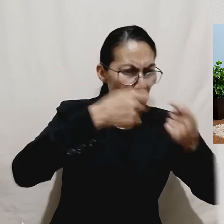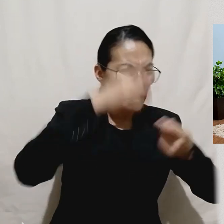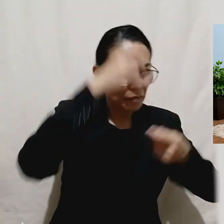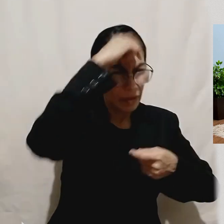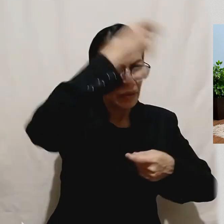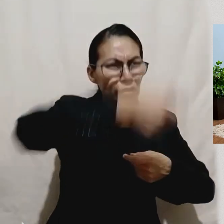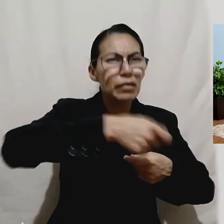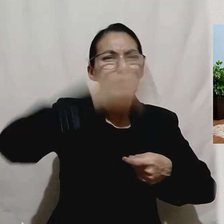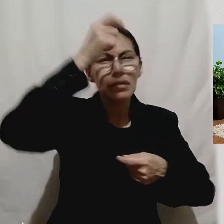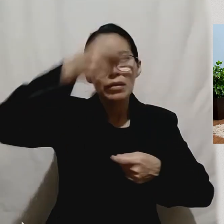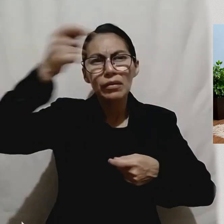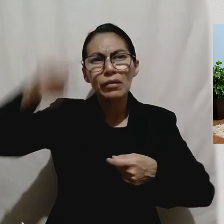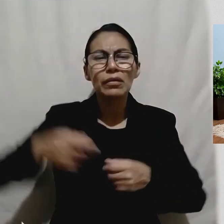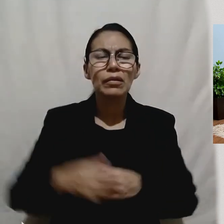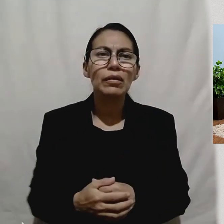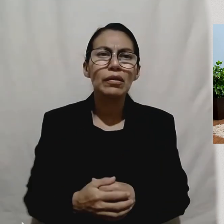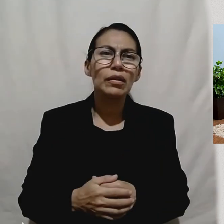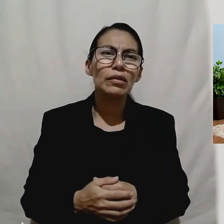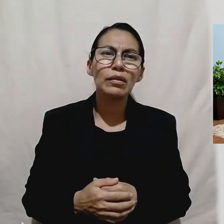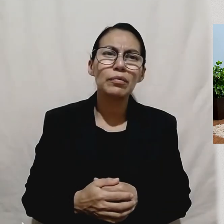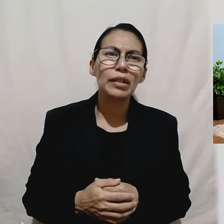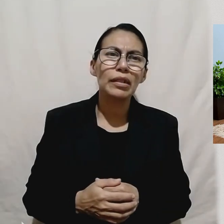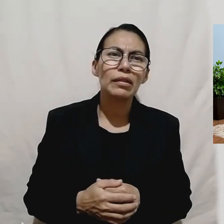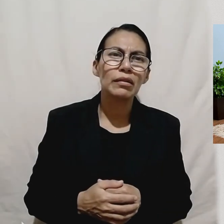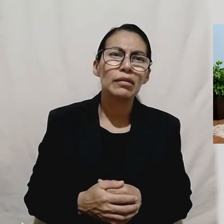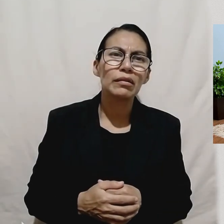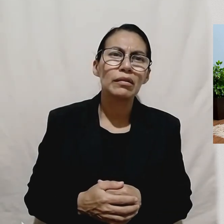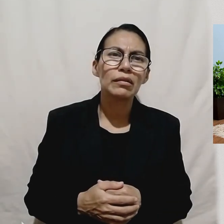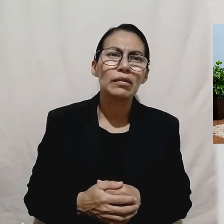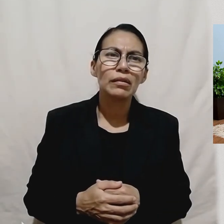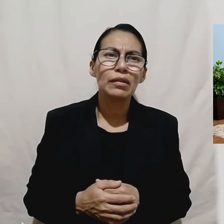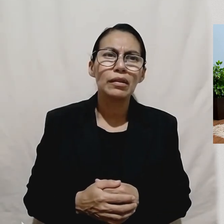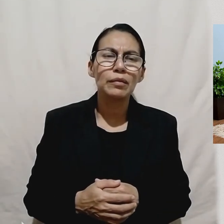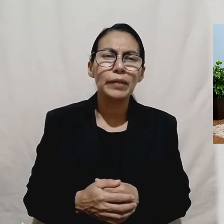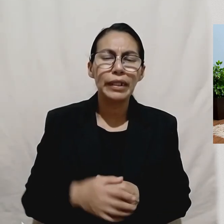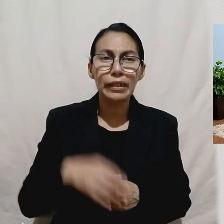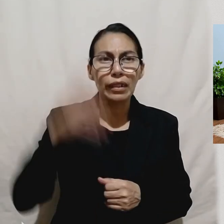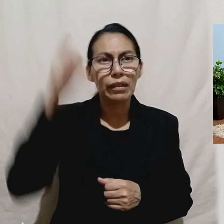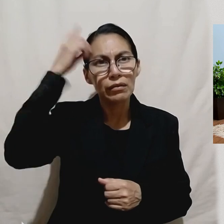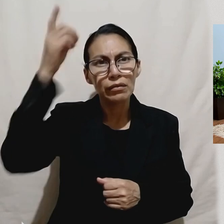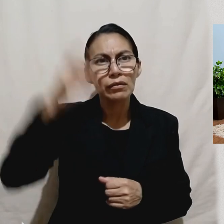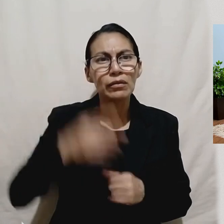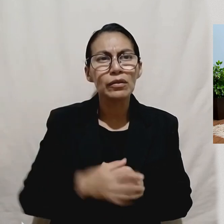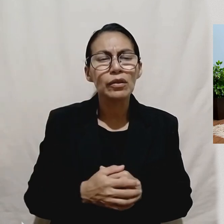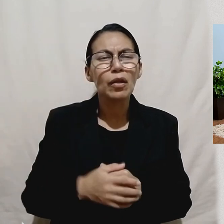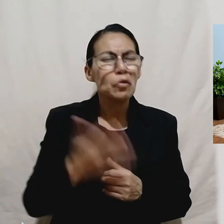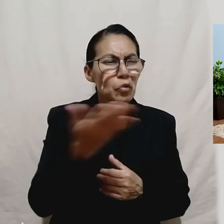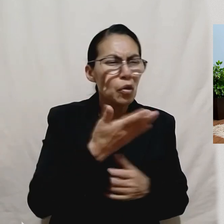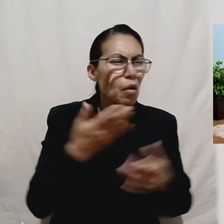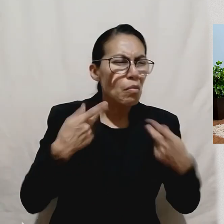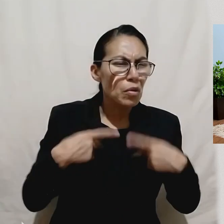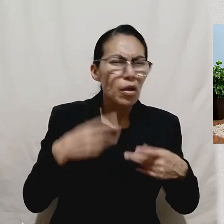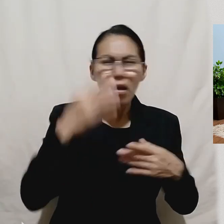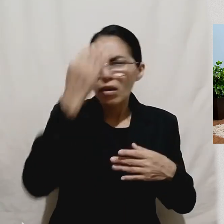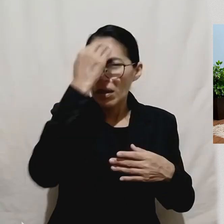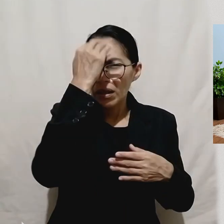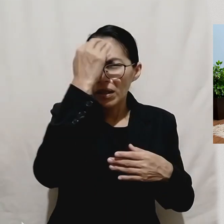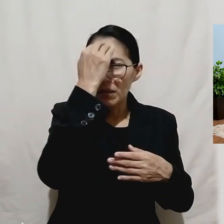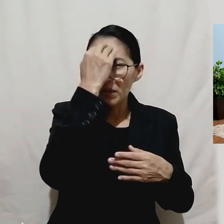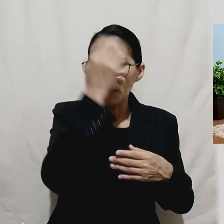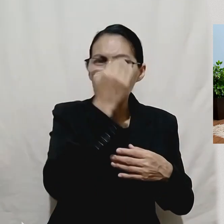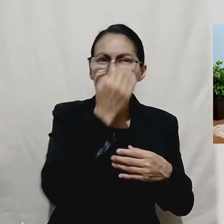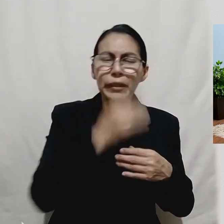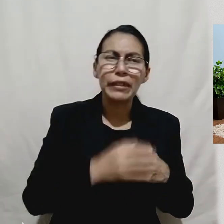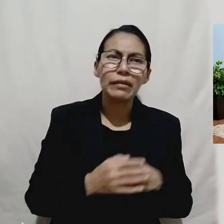no nos convertimos en digamos lo no en depositarios y que nos llenamos de conocimiento